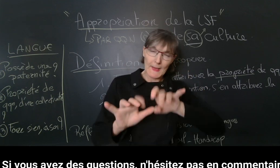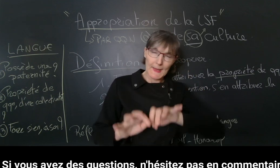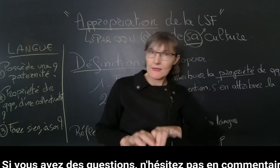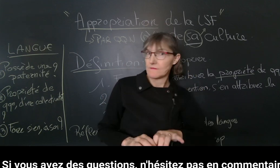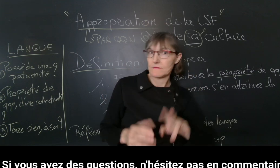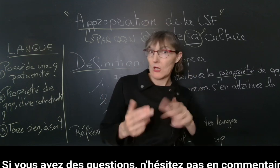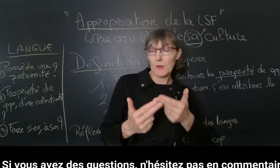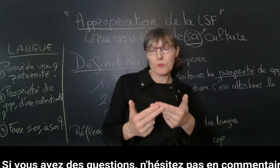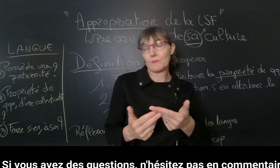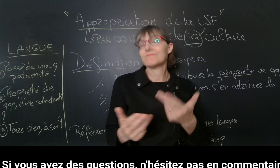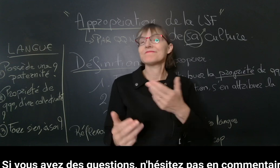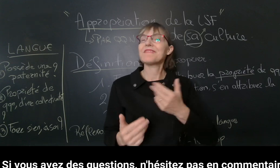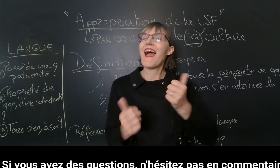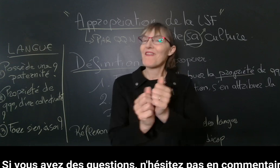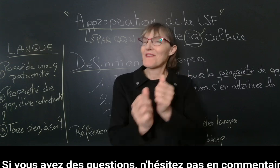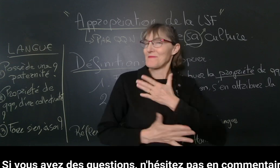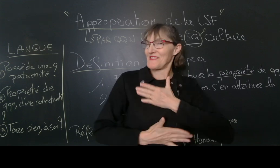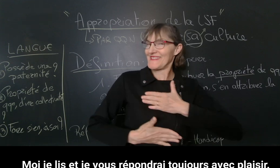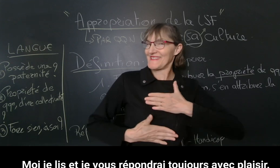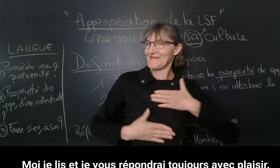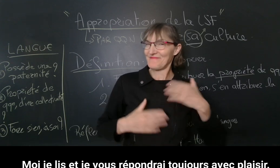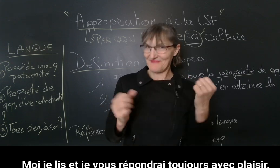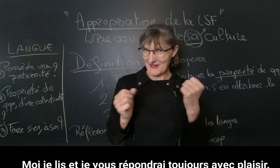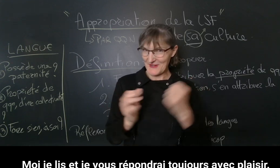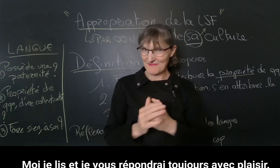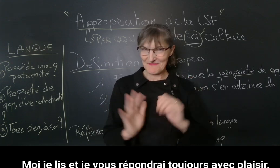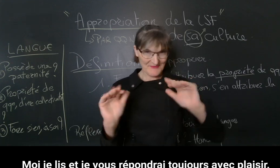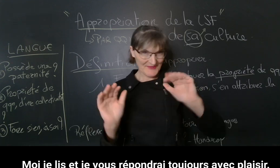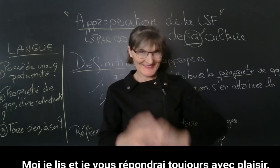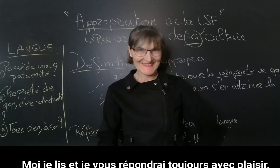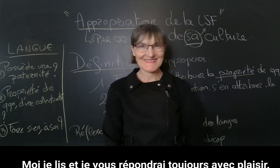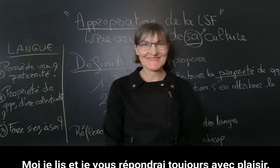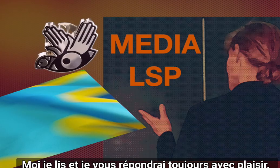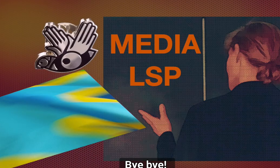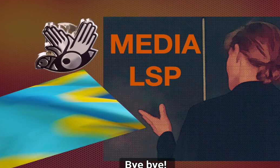avez des questions n'hésitez pas en commentaire moi je lis je vous répondrai toujours avec plaisir bye bye